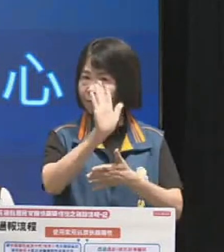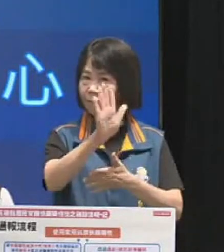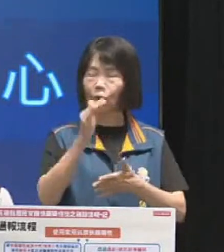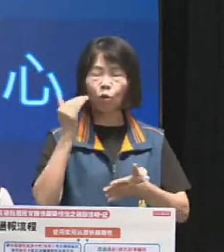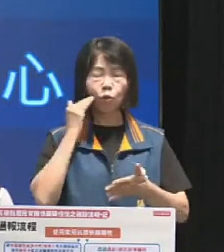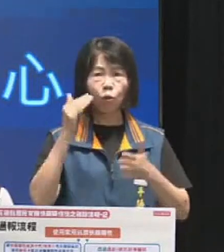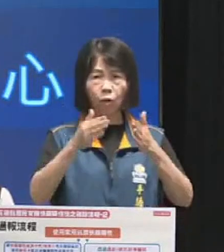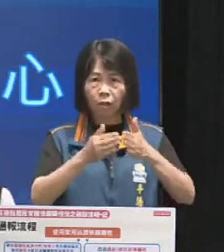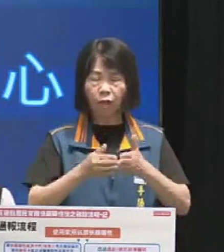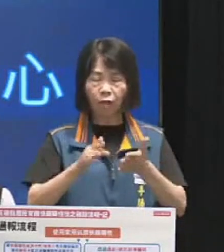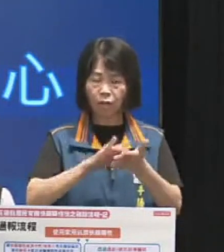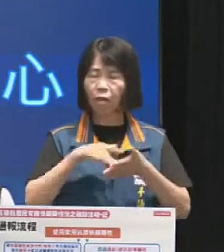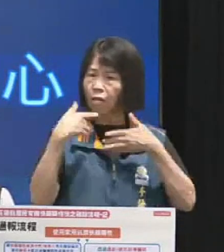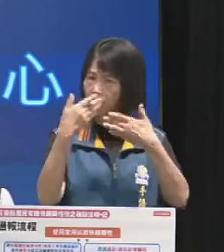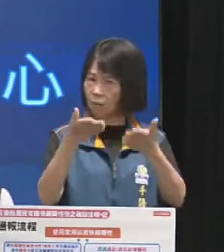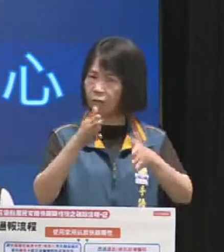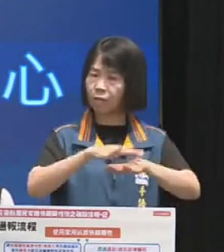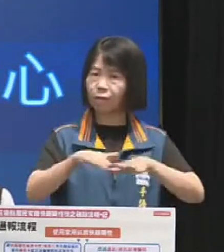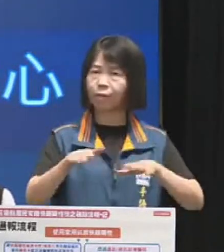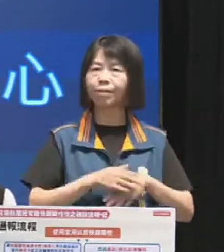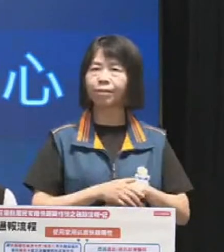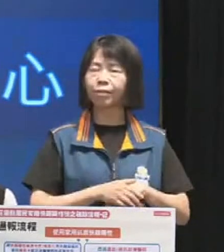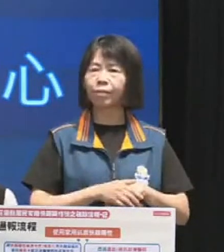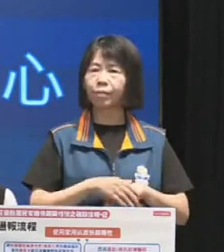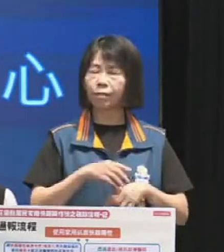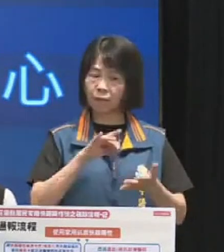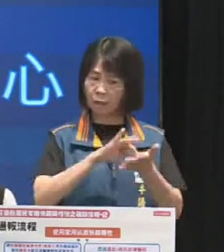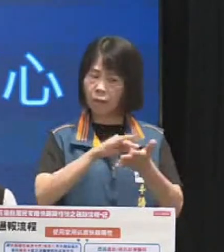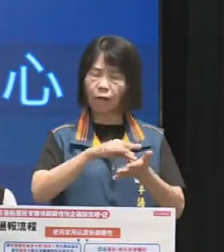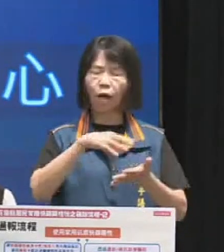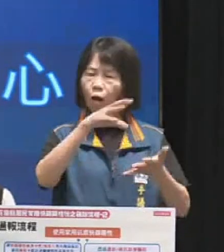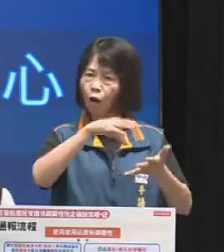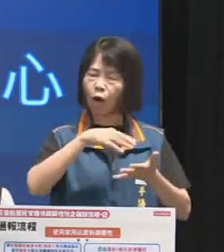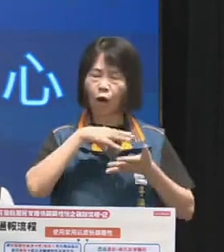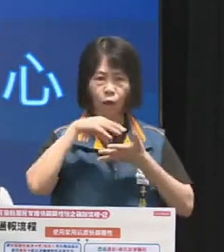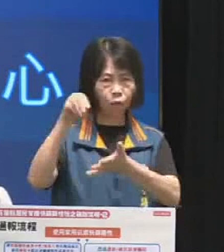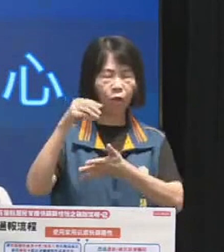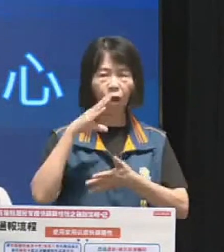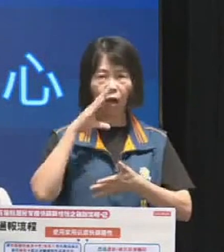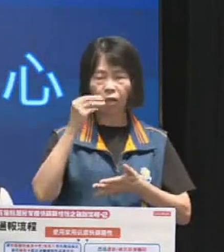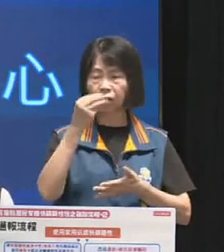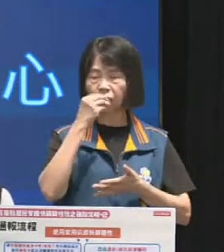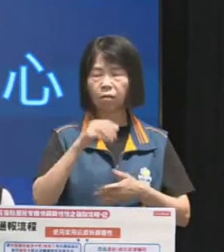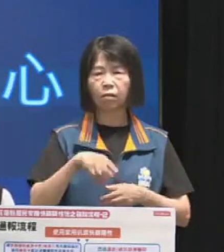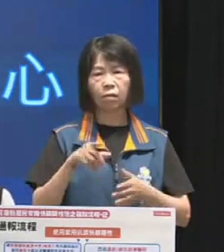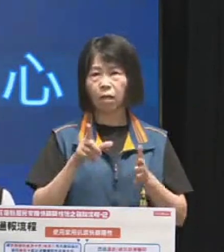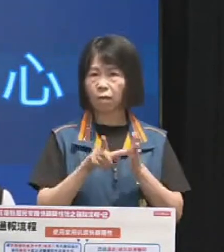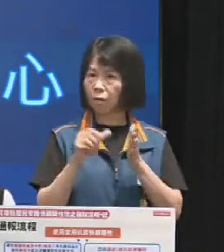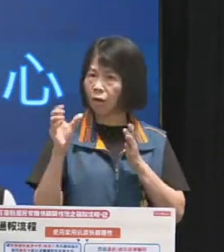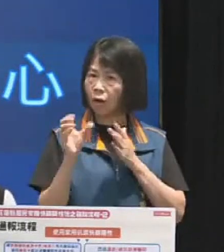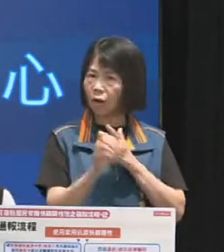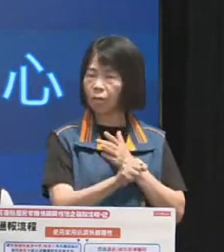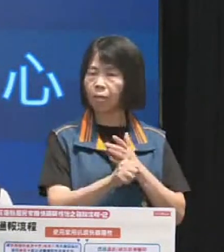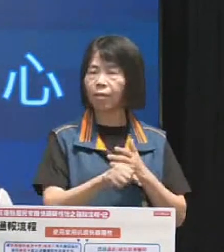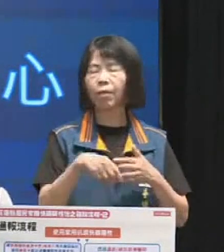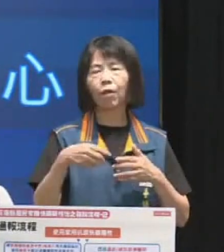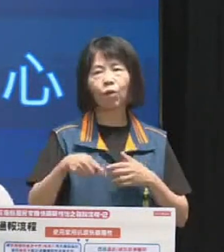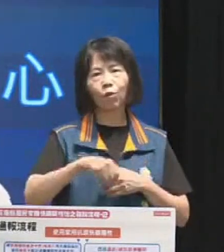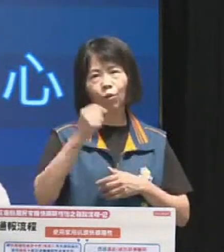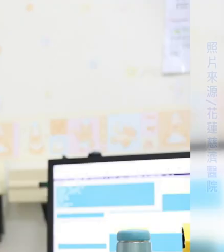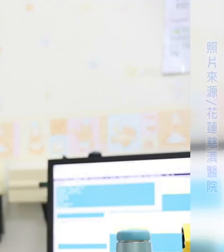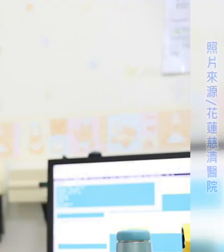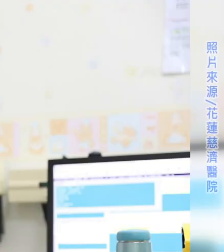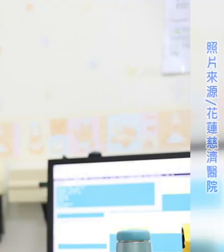就可以直接拿药回家吃这是最快得到最好照顾的方法所以我们鼓励乡亲用这个方